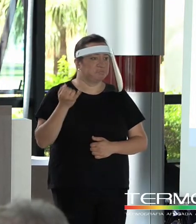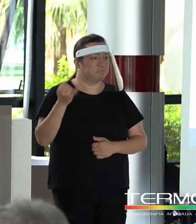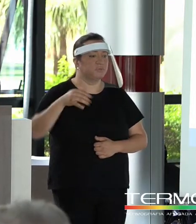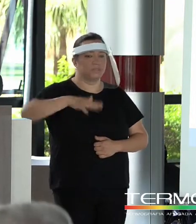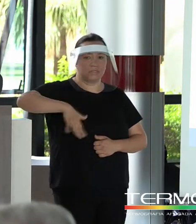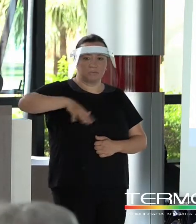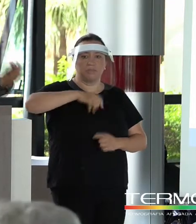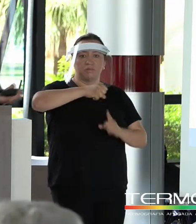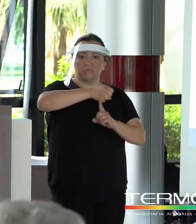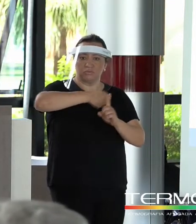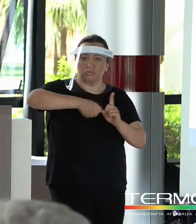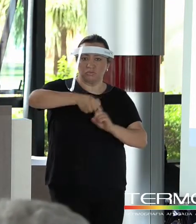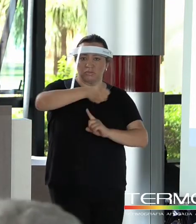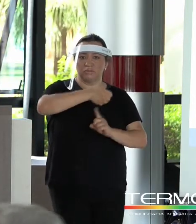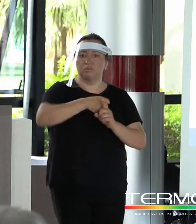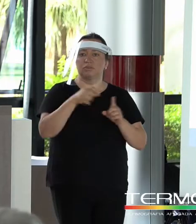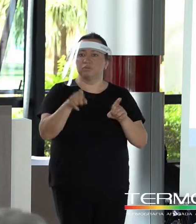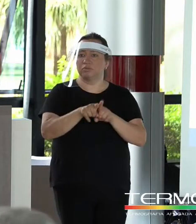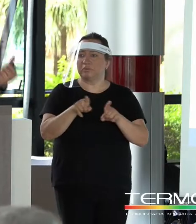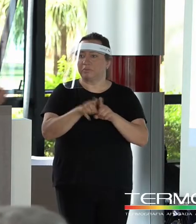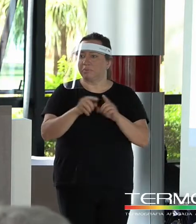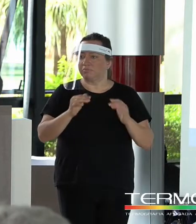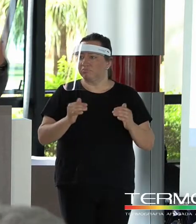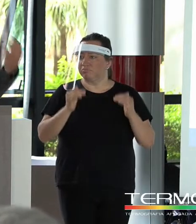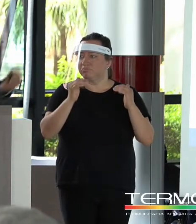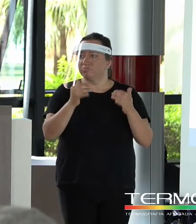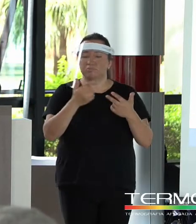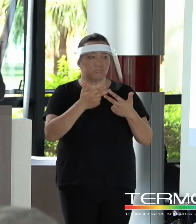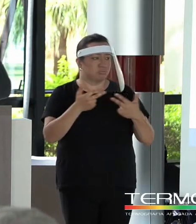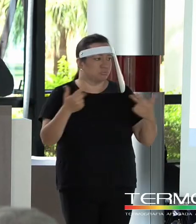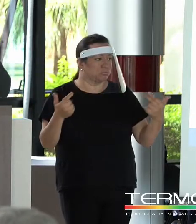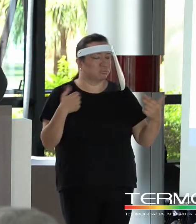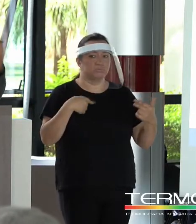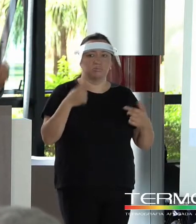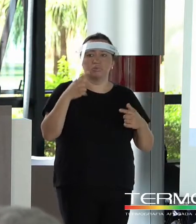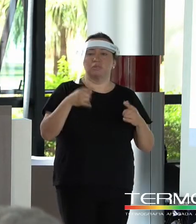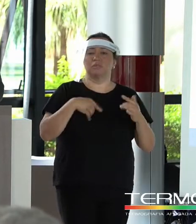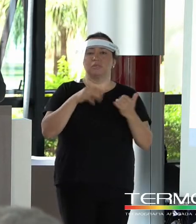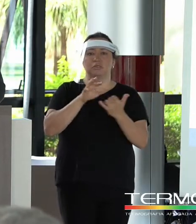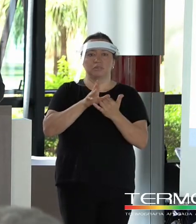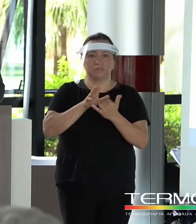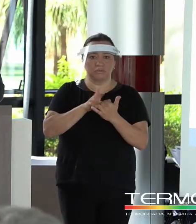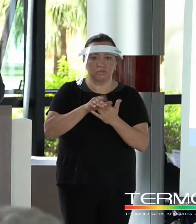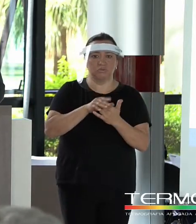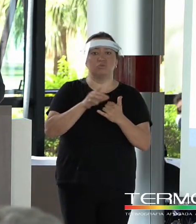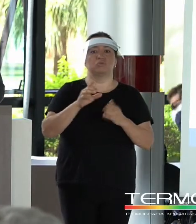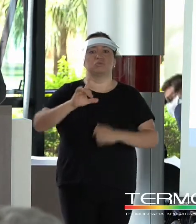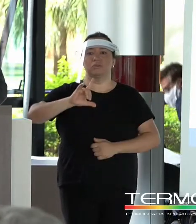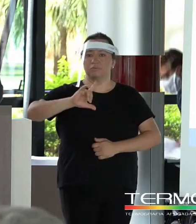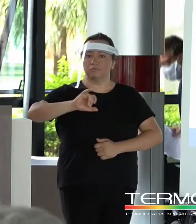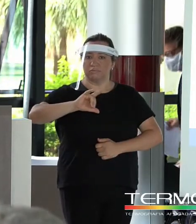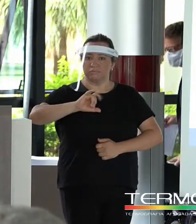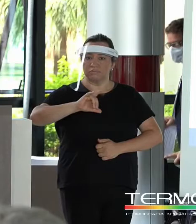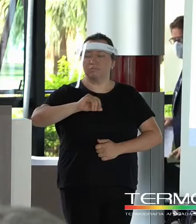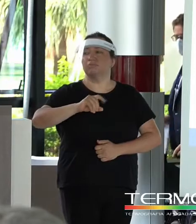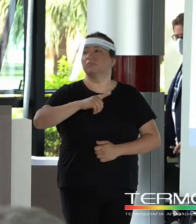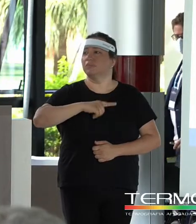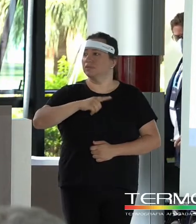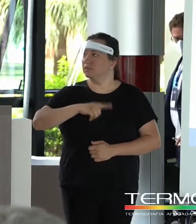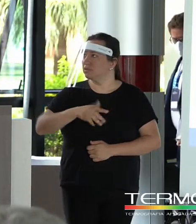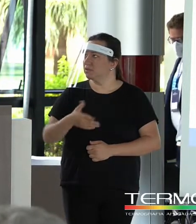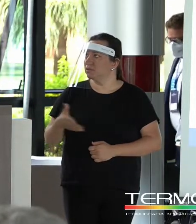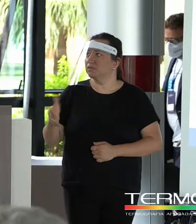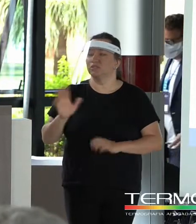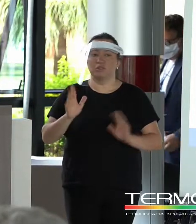também, então se alguém quiser saber um pouquinho mais, tá aqui, tem o perfil do Instagram, canal do YouTube. Já tem um tempo que eu tenho feito esse